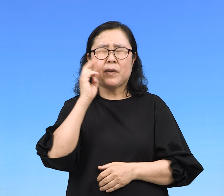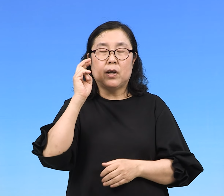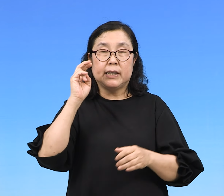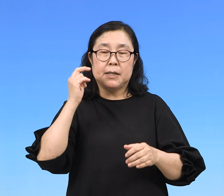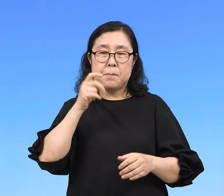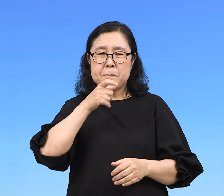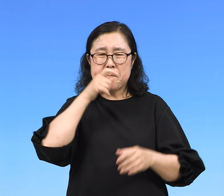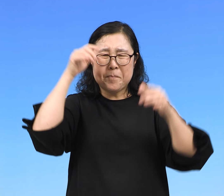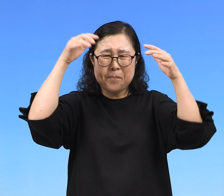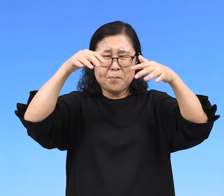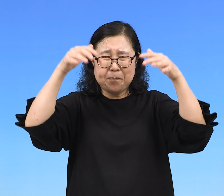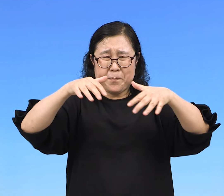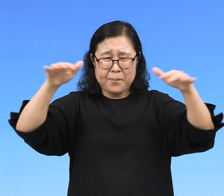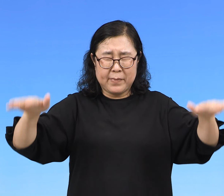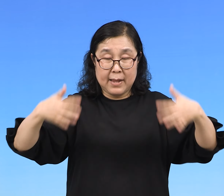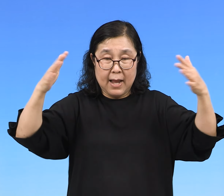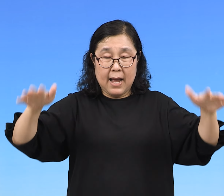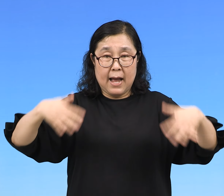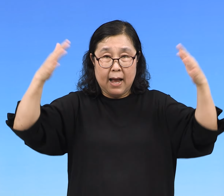거친 풍랑에도